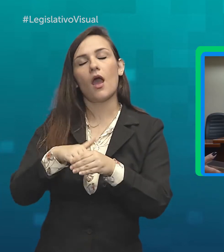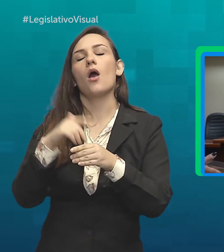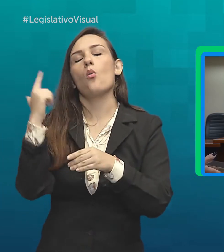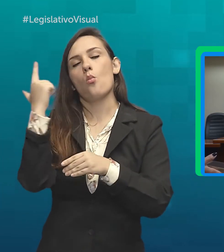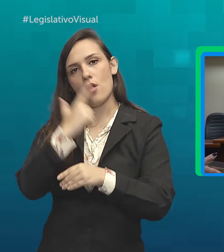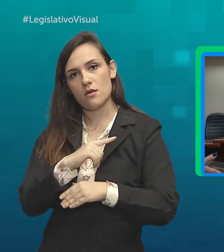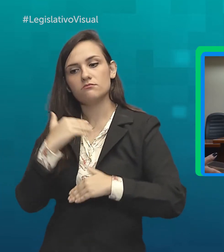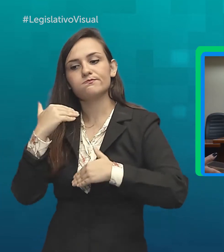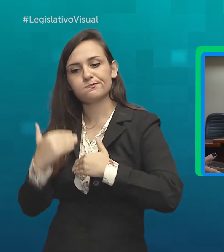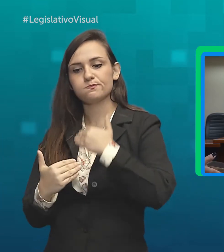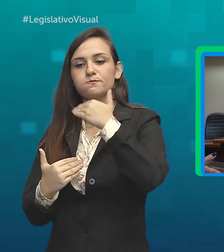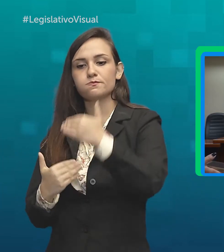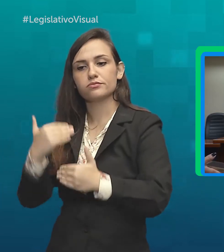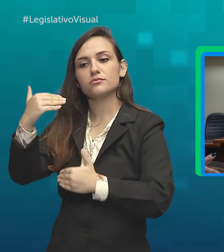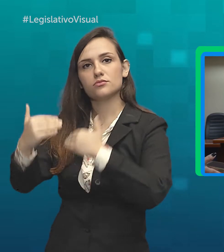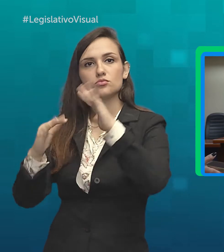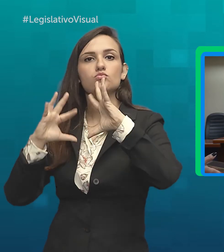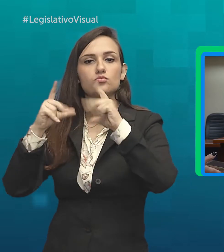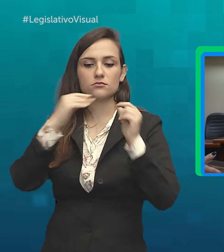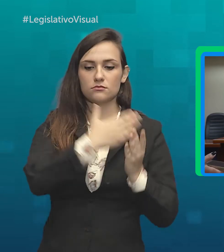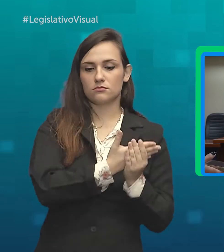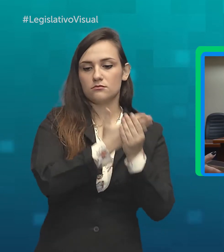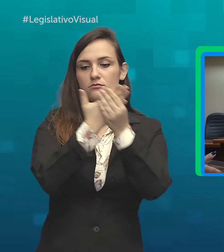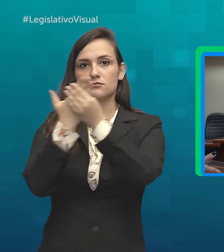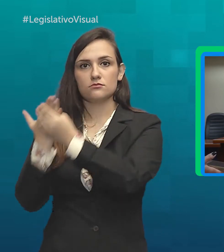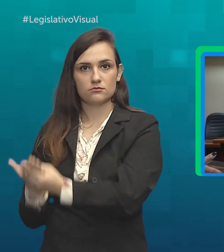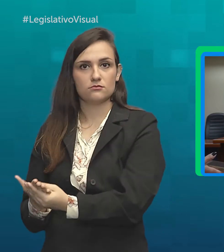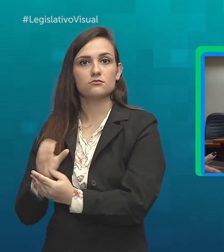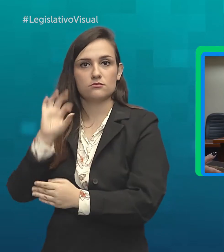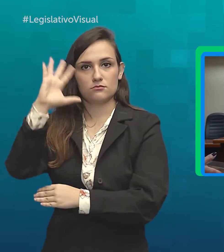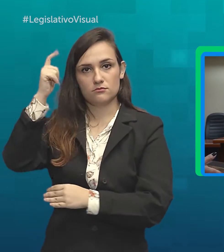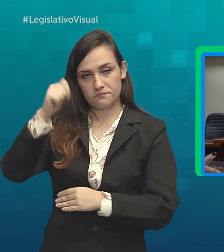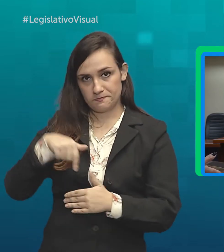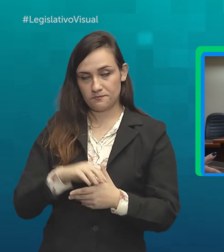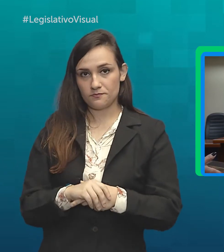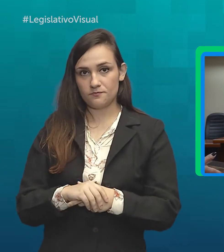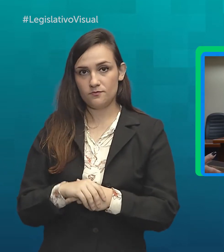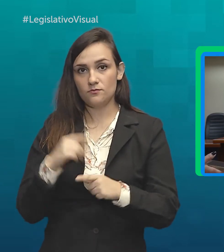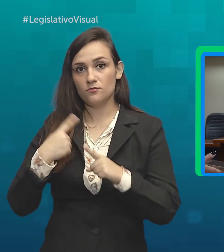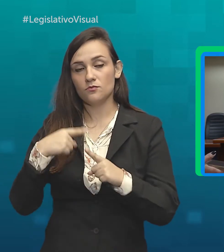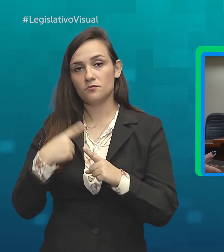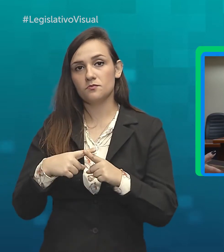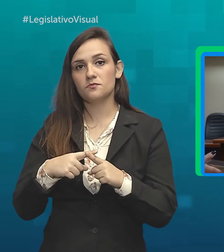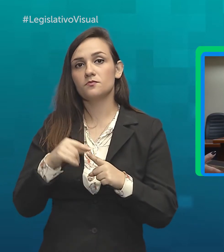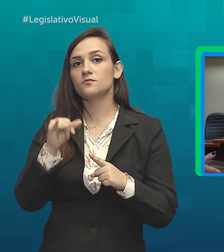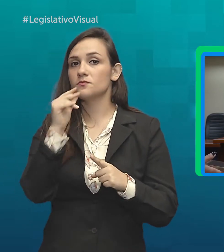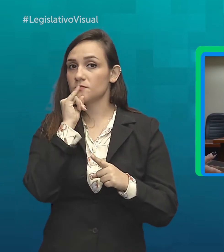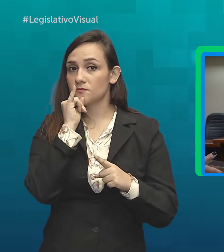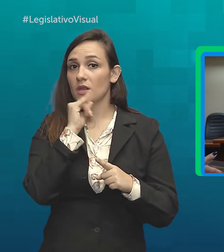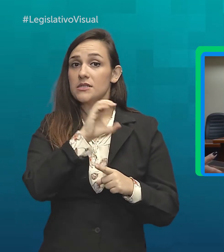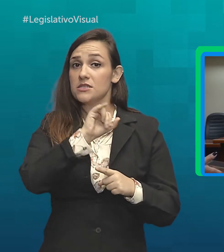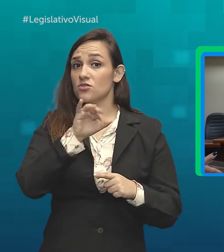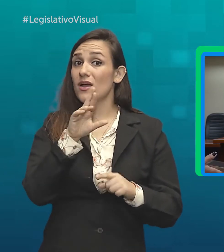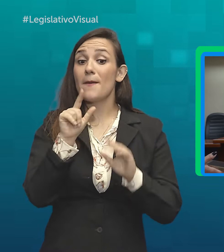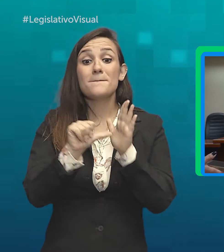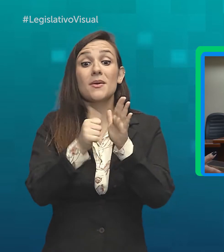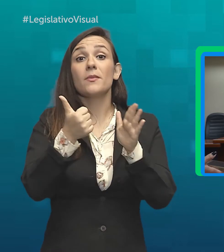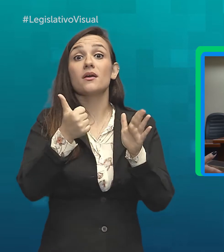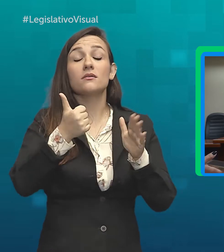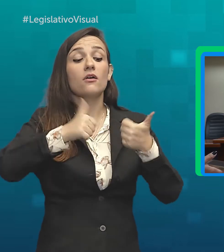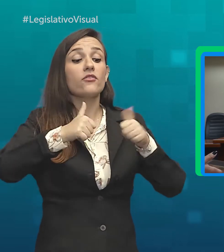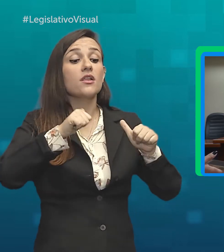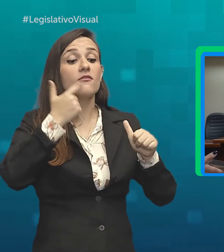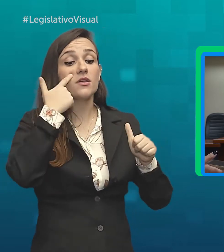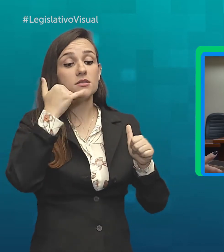votação, e com isso a gente começa então a dar encaminhamento toda a tramitação processual que ocorre na Assembleia, porque a Comissão de Constituição e Justiça